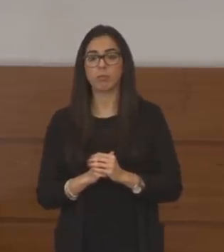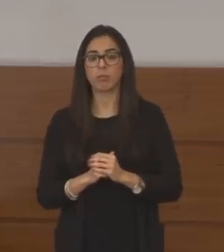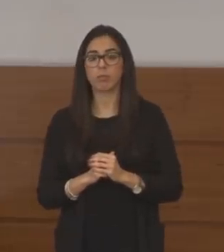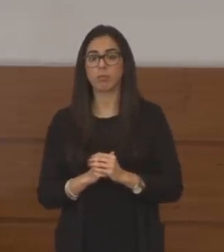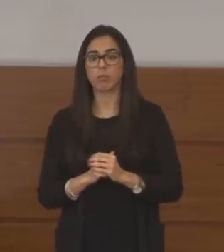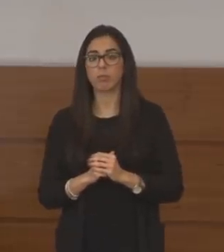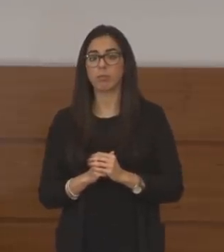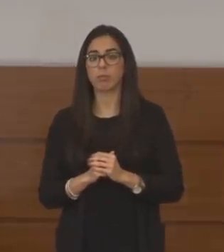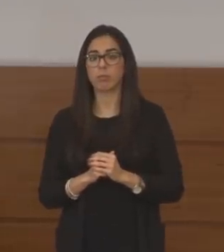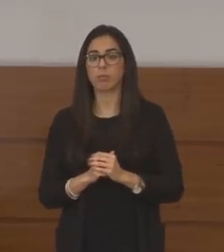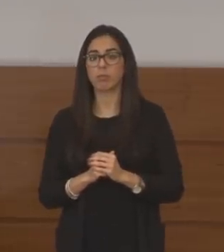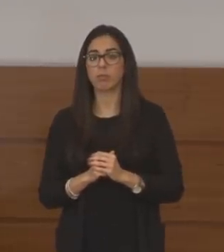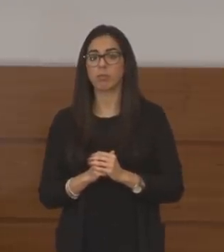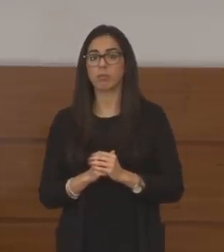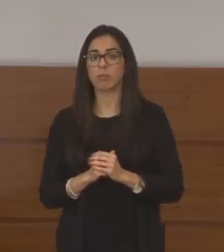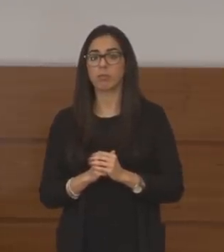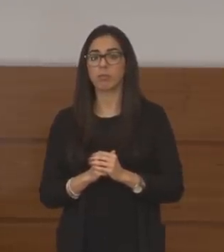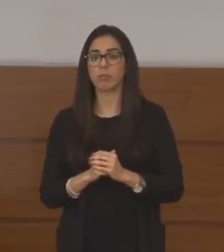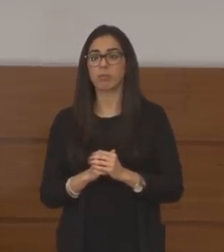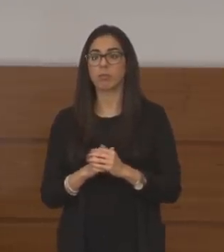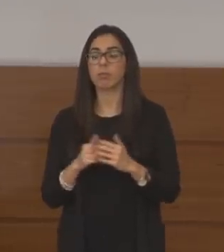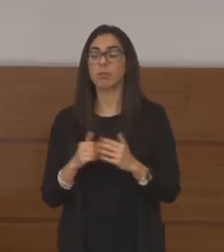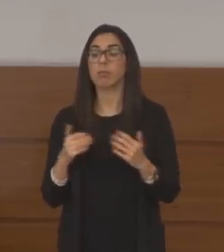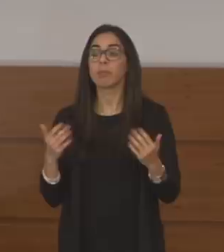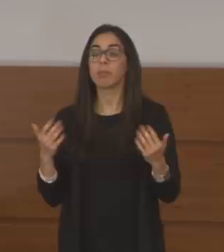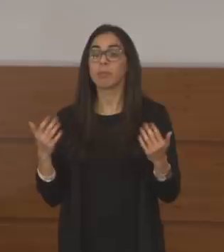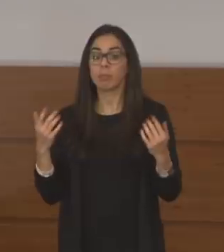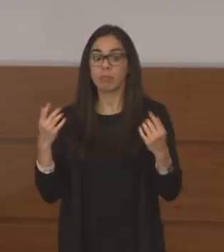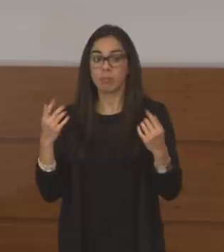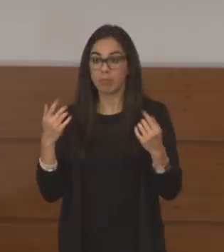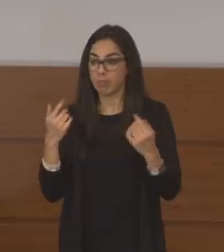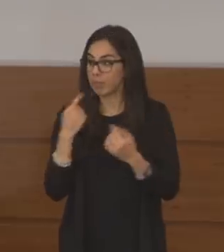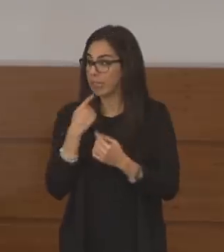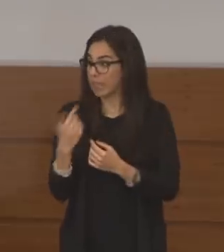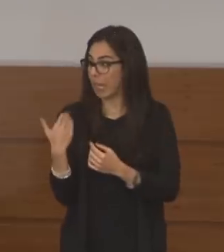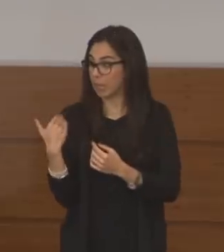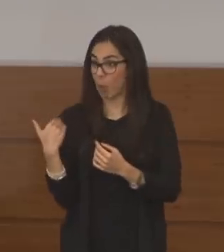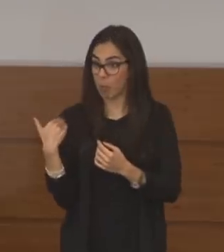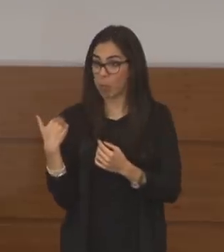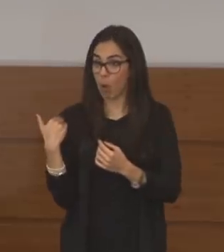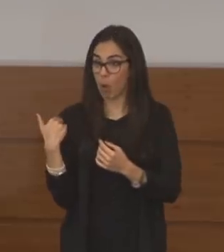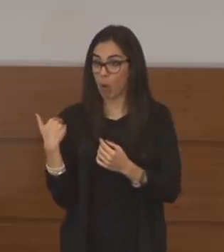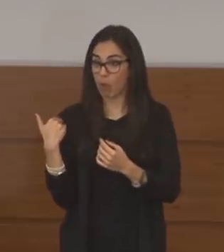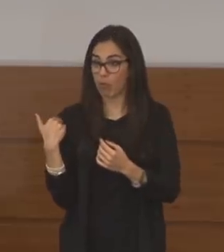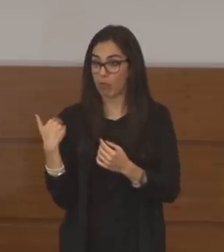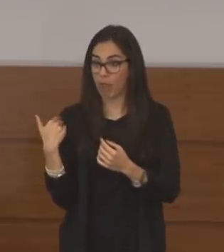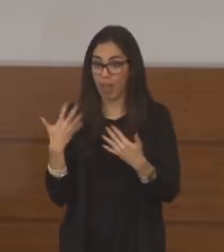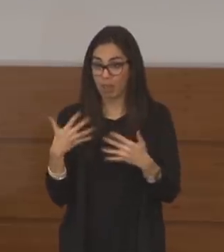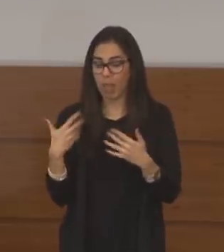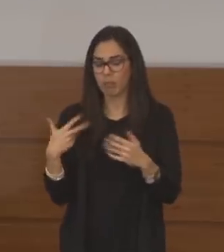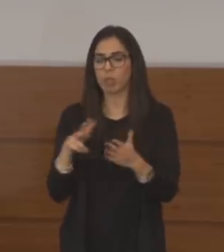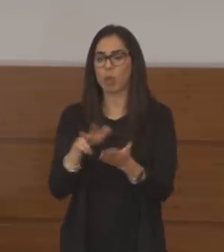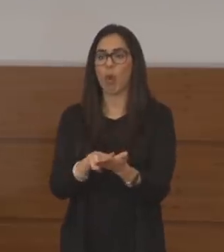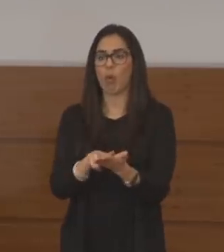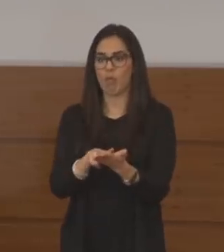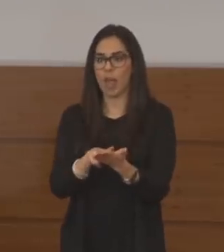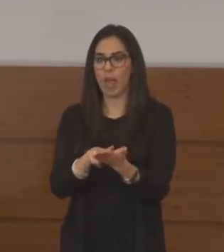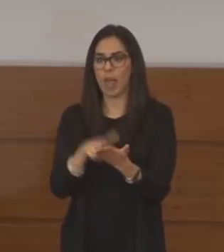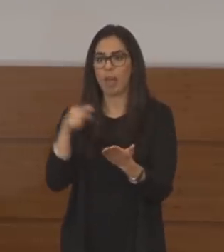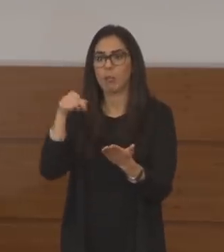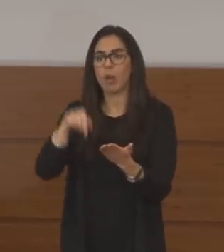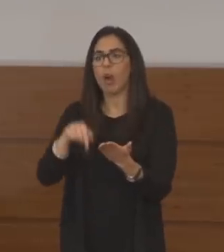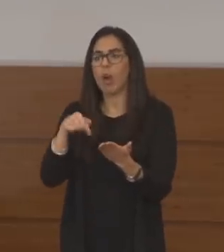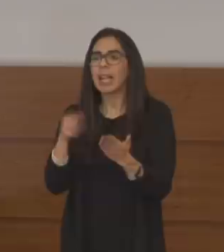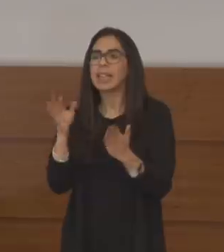confermo confermo quello che avevo detto prima questi sono i dati che ci sono pervenuti la